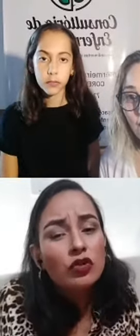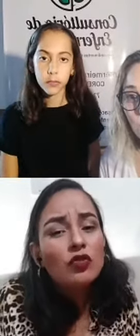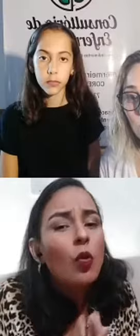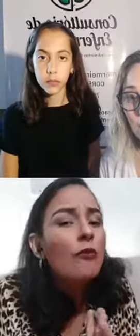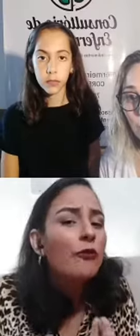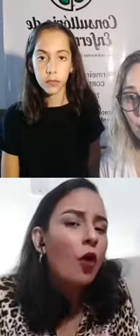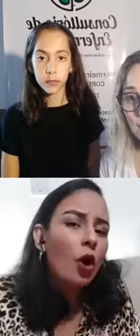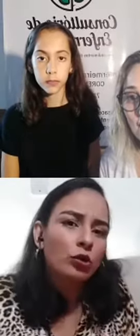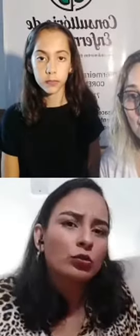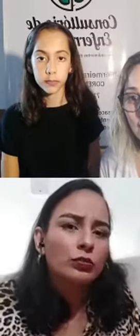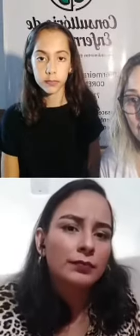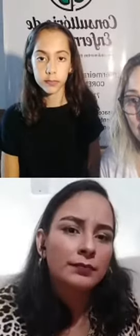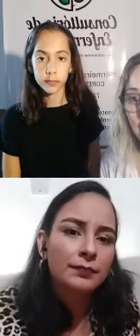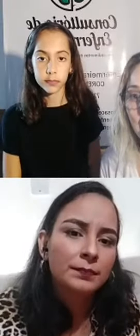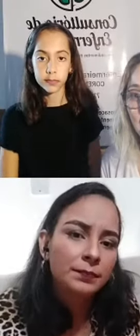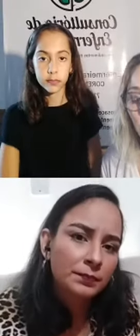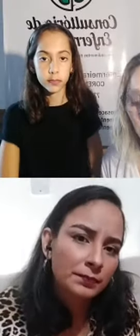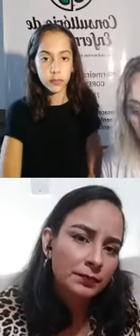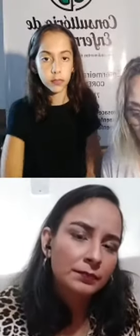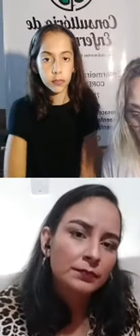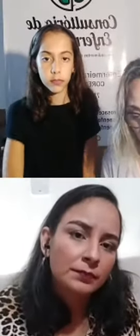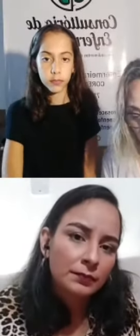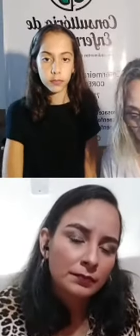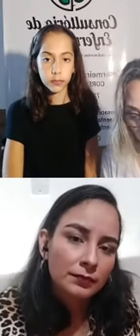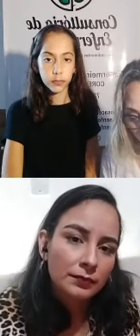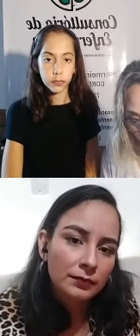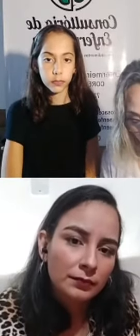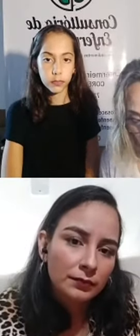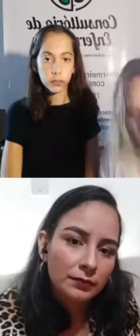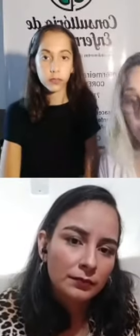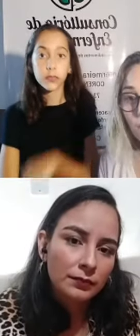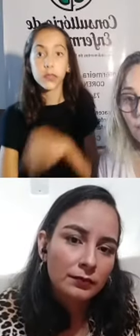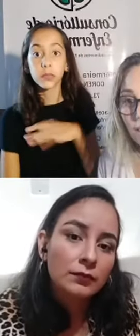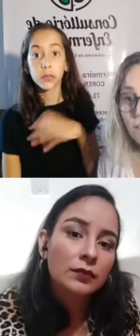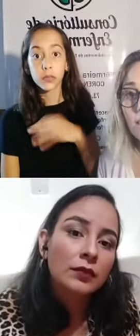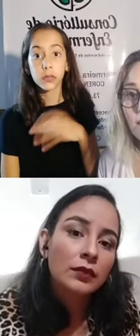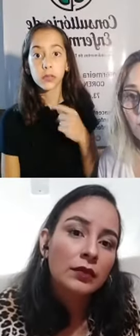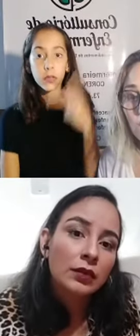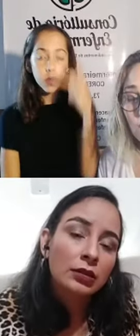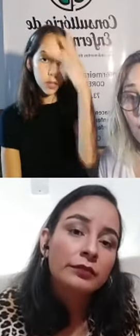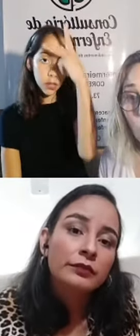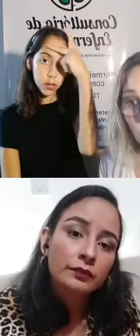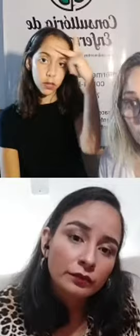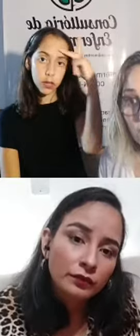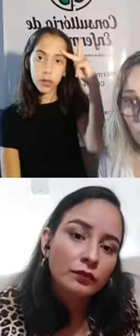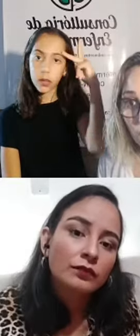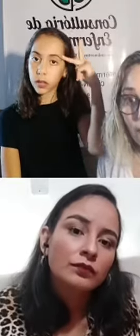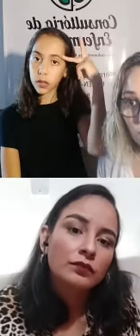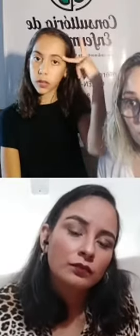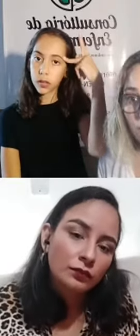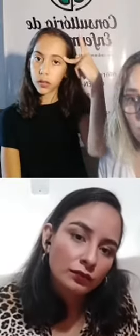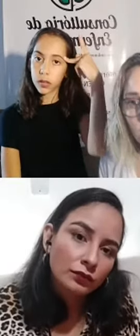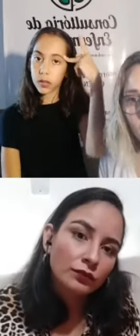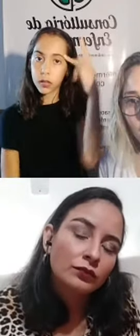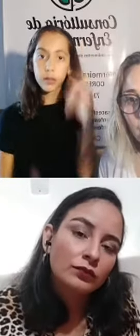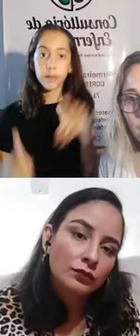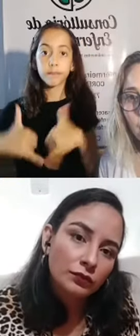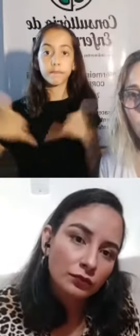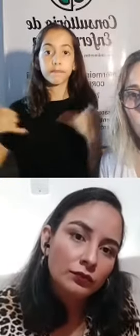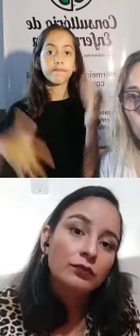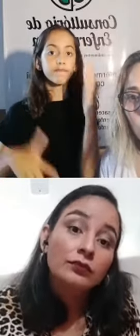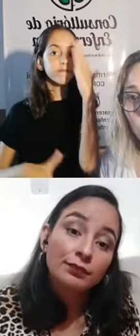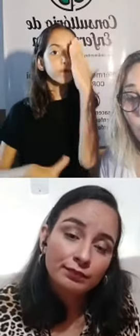um desconforto. Justamente esse medo que os profissionais que estão de saúde, que estão na linha de frente, sentem, né,